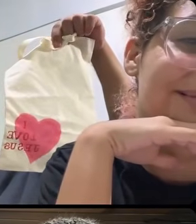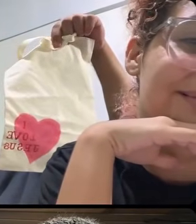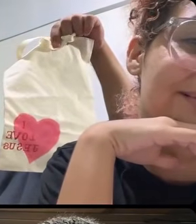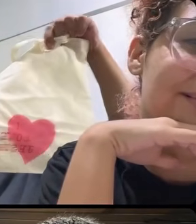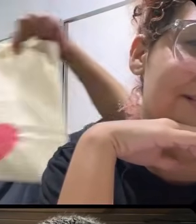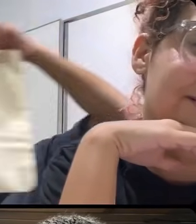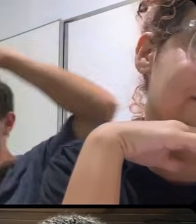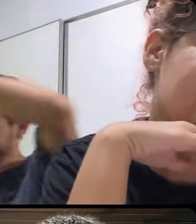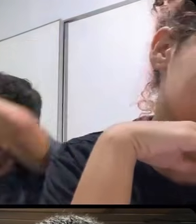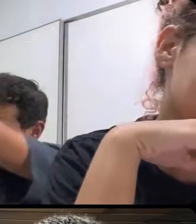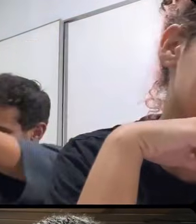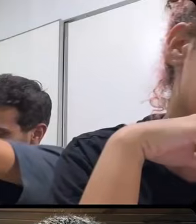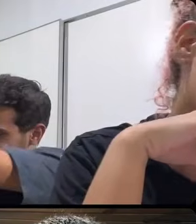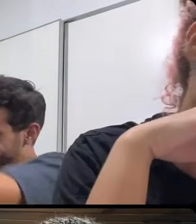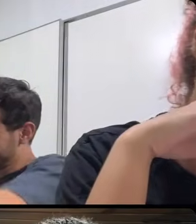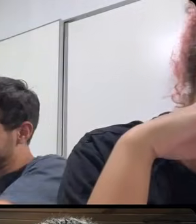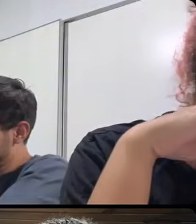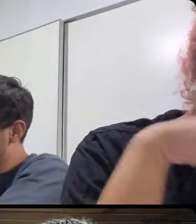o coração aí, ó.